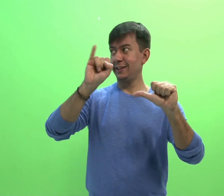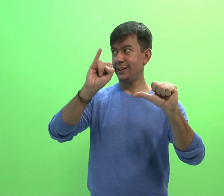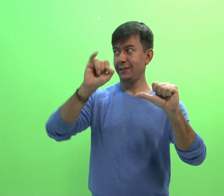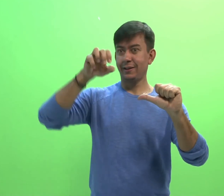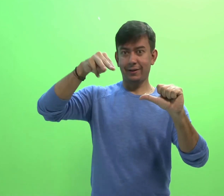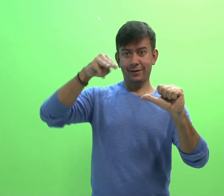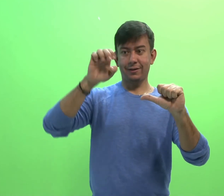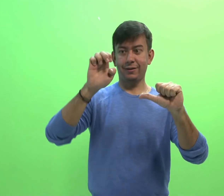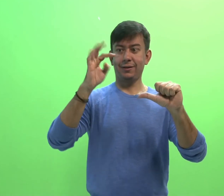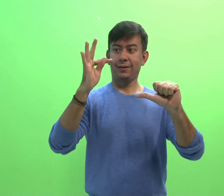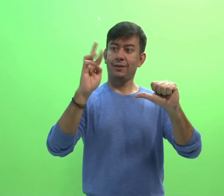simetria.